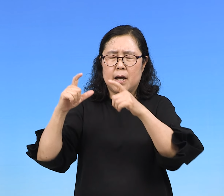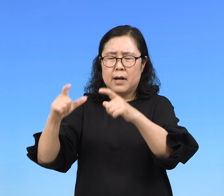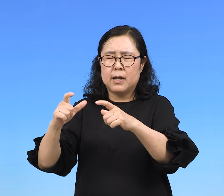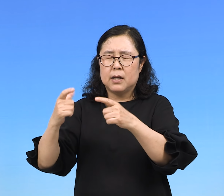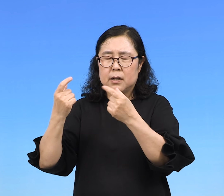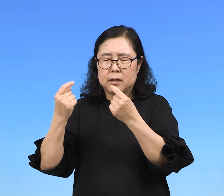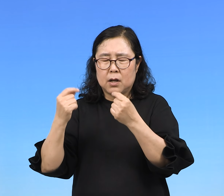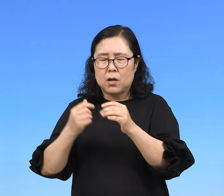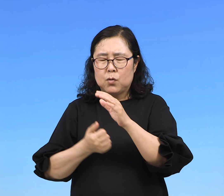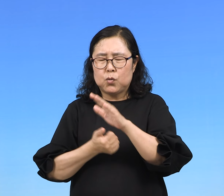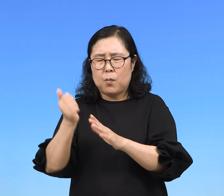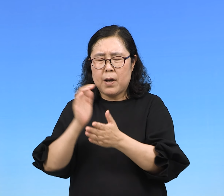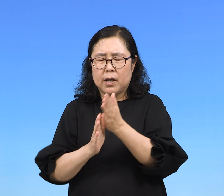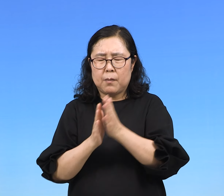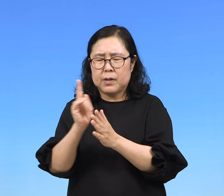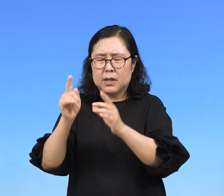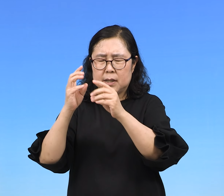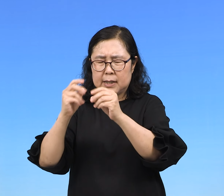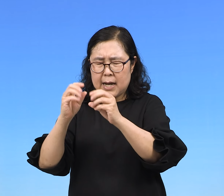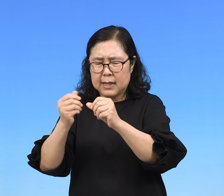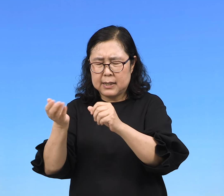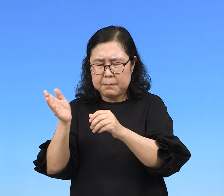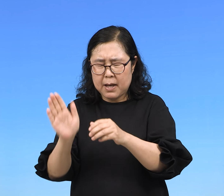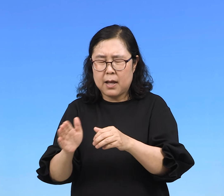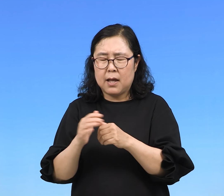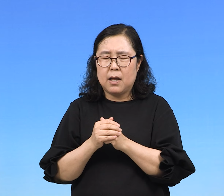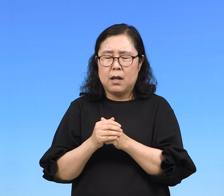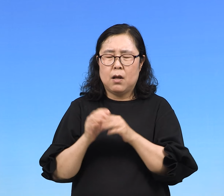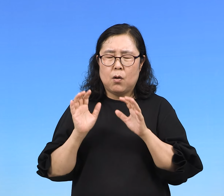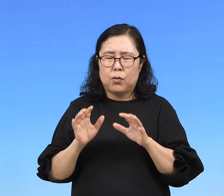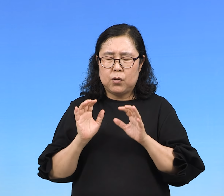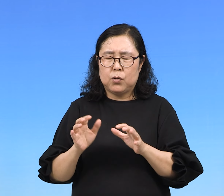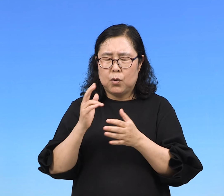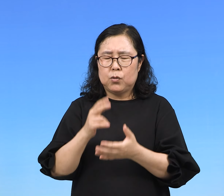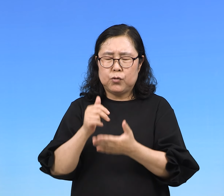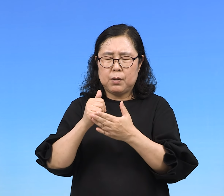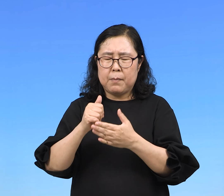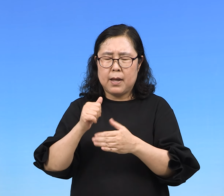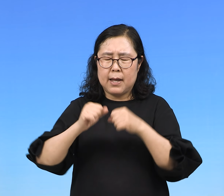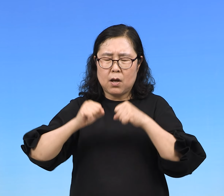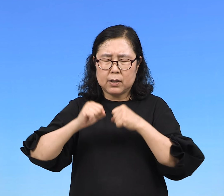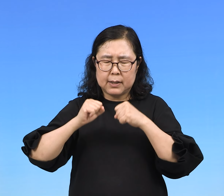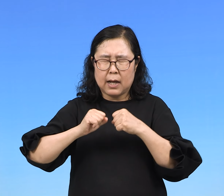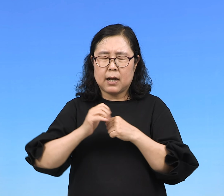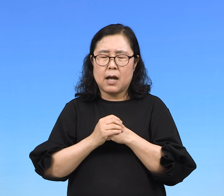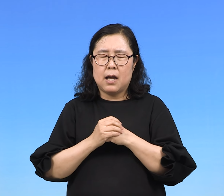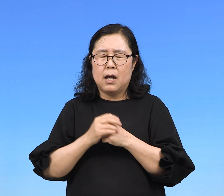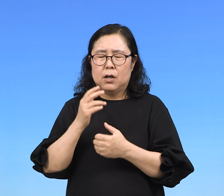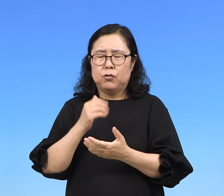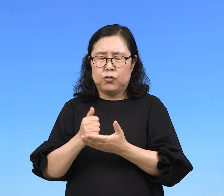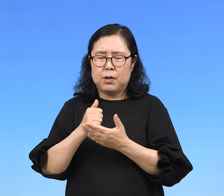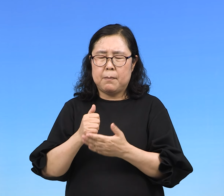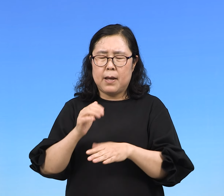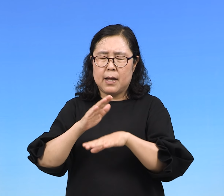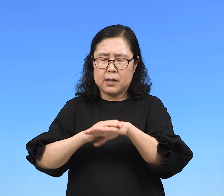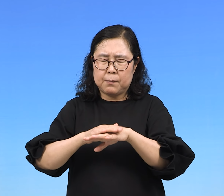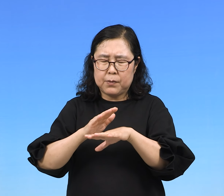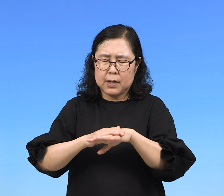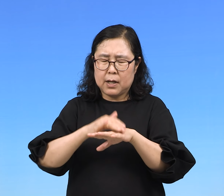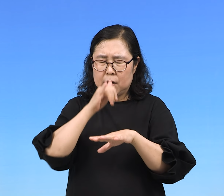나사렛처럼 소망이 없는 그 땅이랄지라도 오늘도 주님의 역사가, 주님의